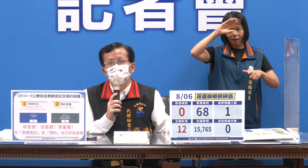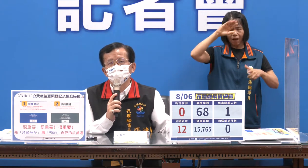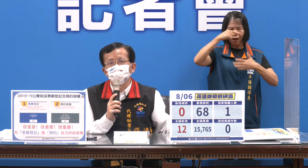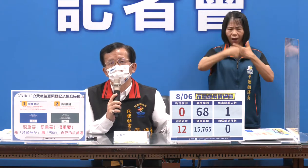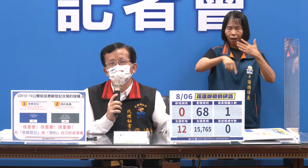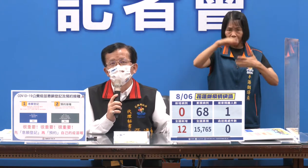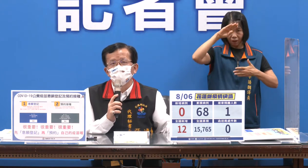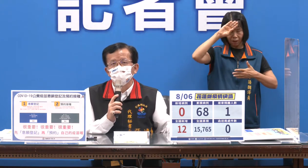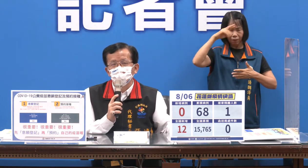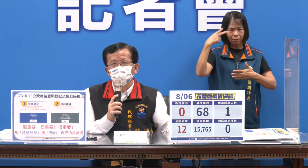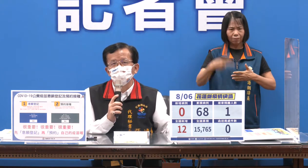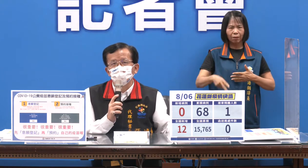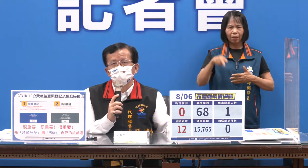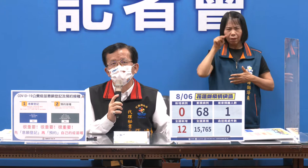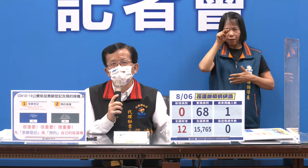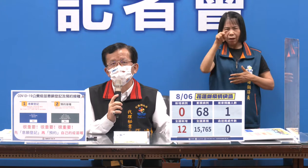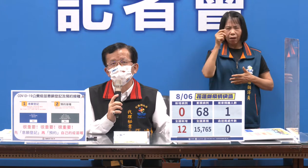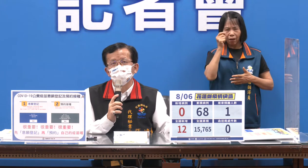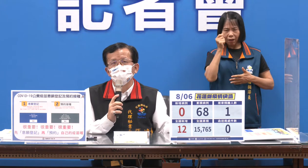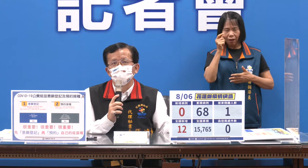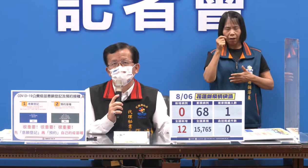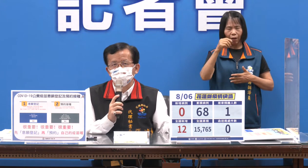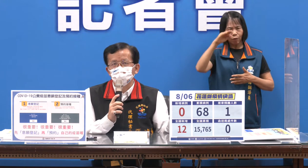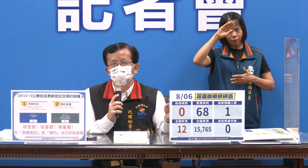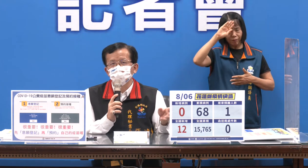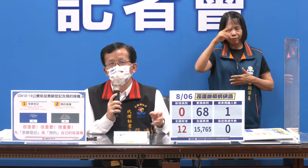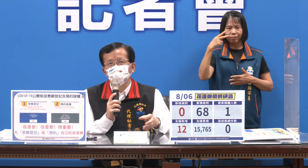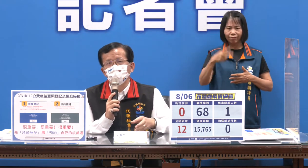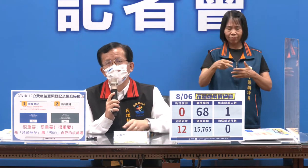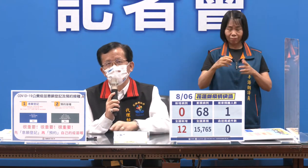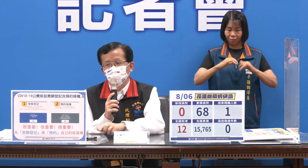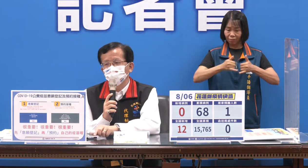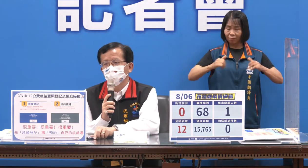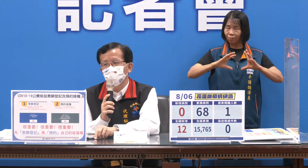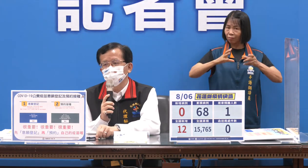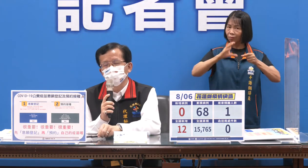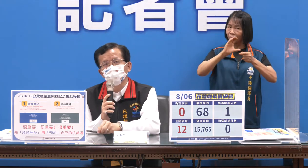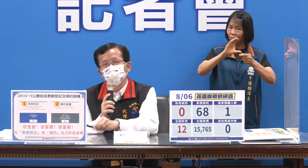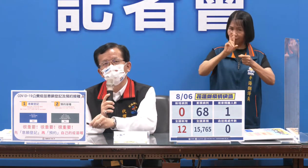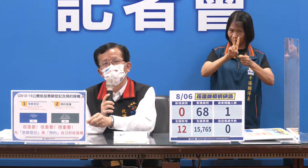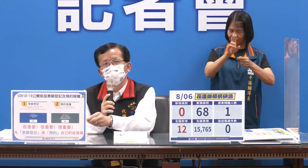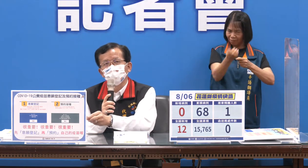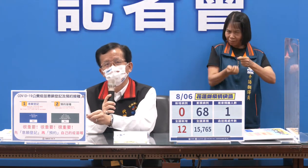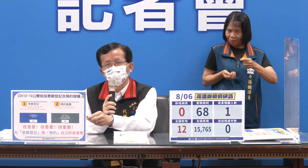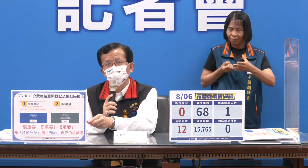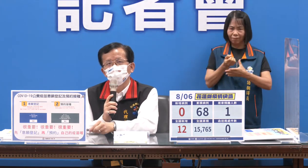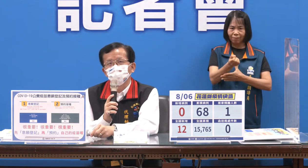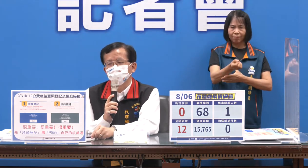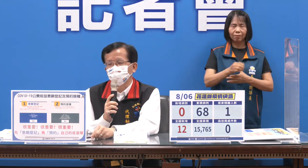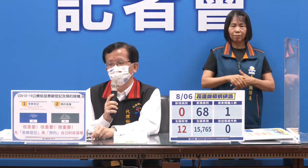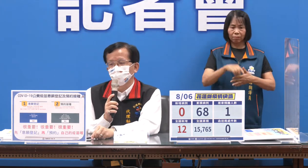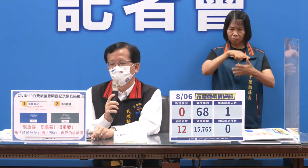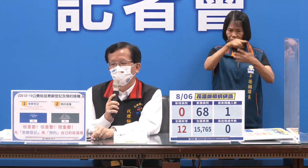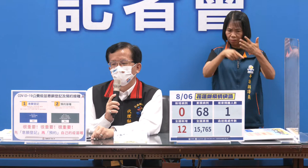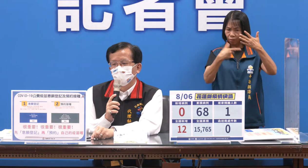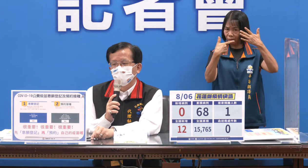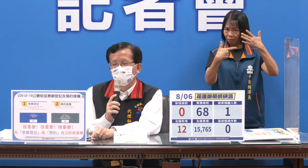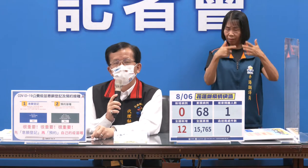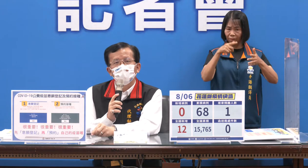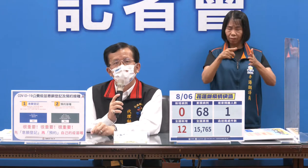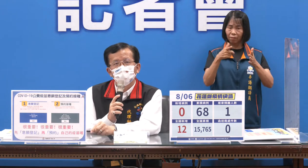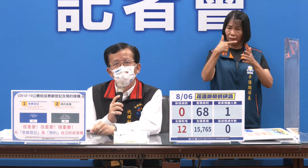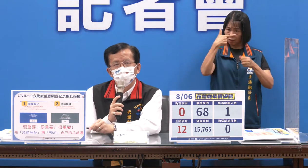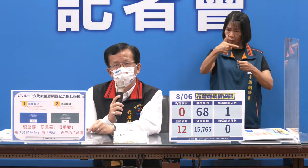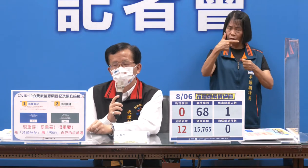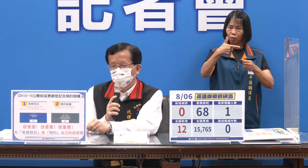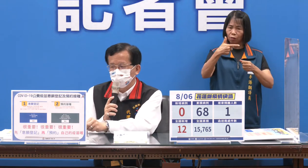病，乃至民国92年是以前出生的，你就开始做第六轮的意愿登记，那